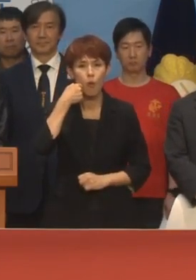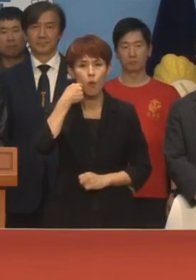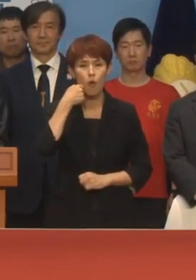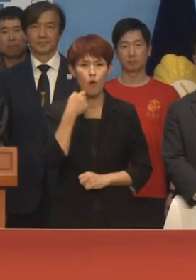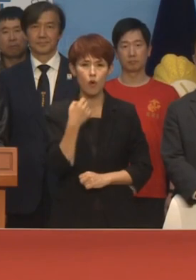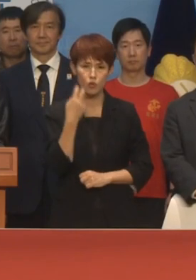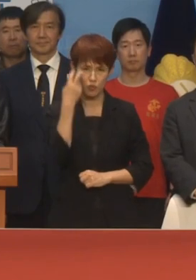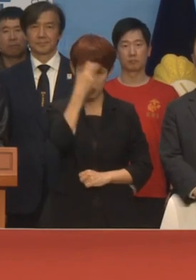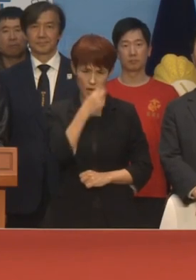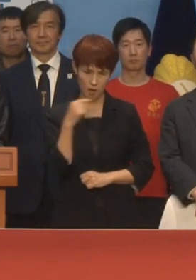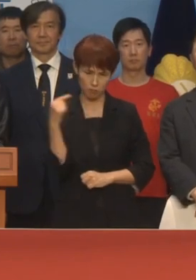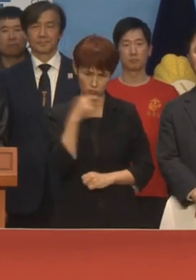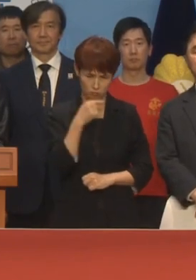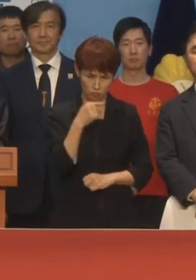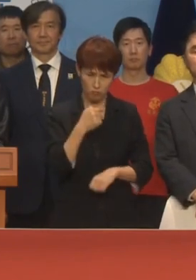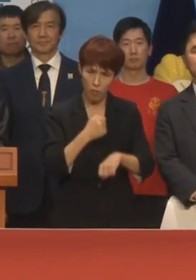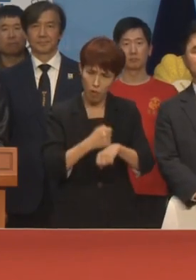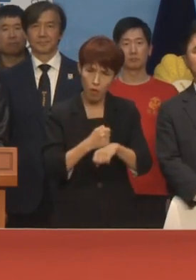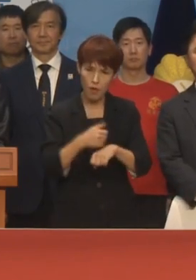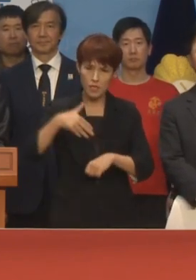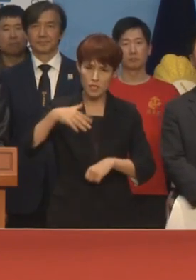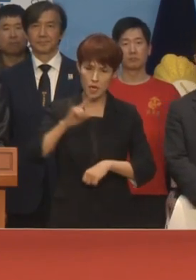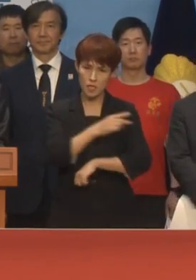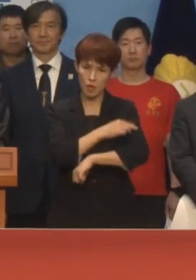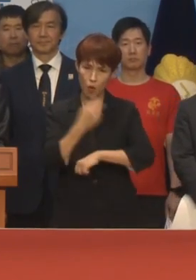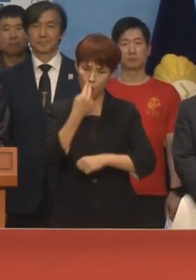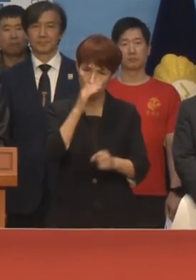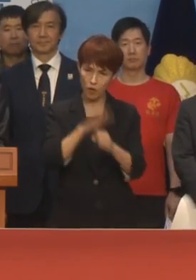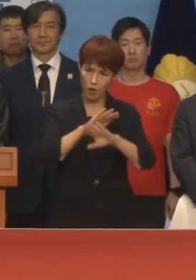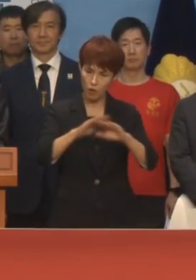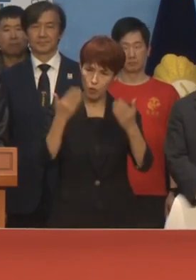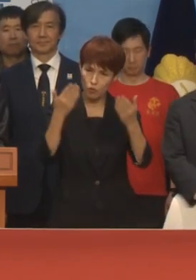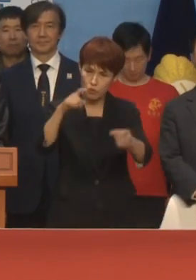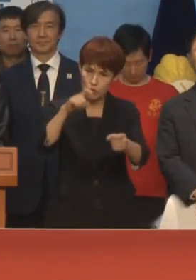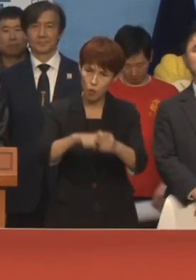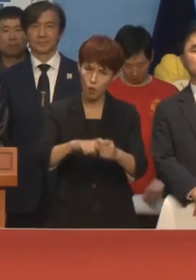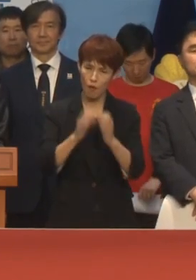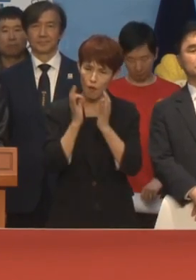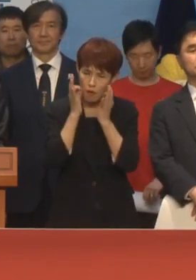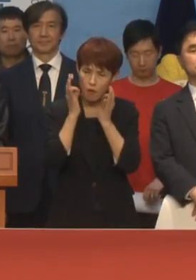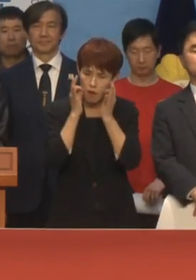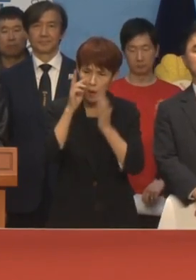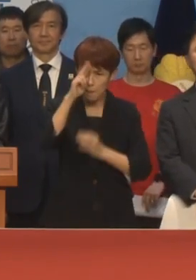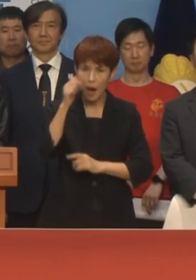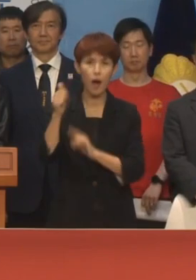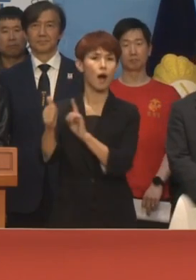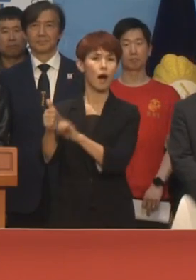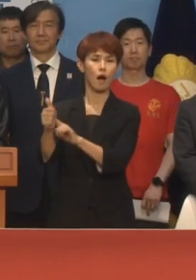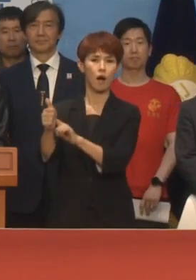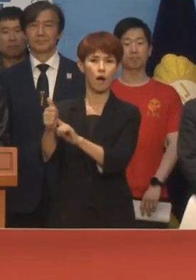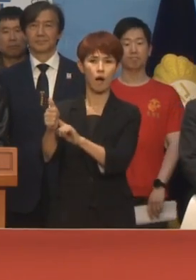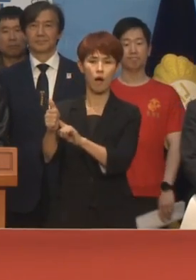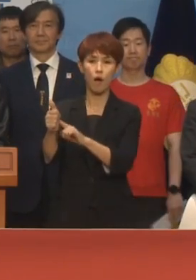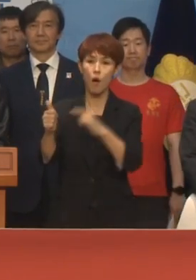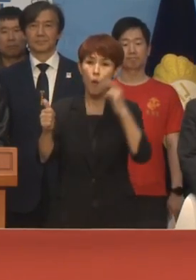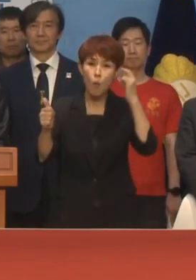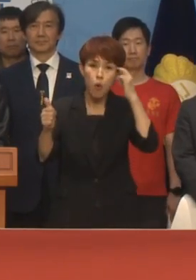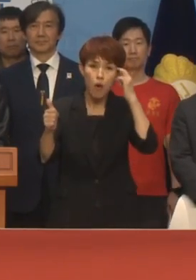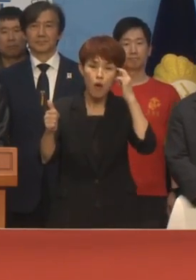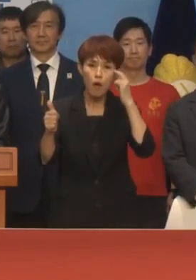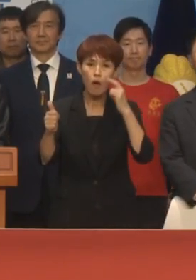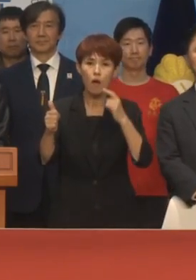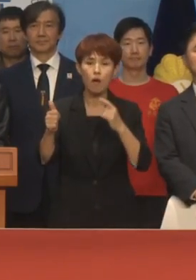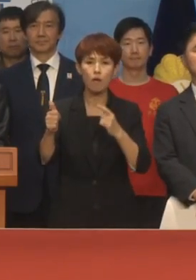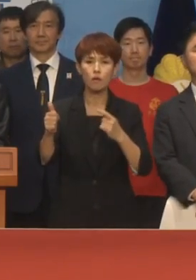수사를 엄정히 하고 최상병의 억울함을 풀기 위해 가장 큰 노력을 기울인 그분이 왜 형사적